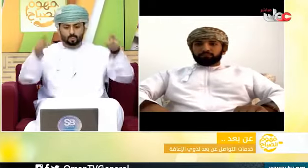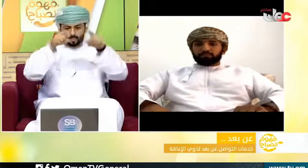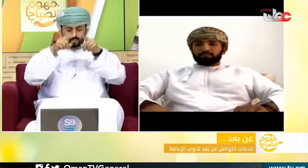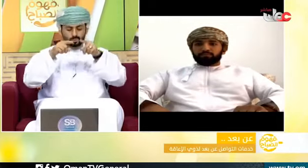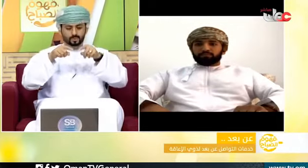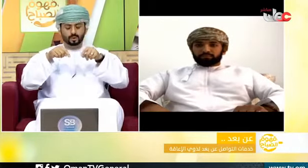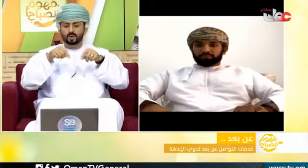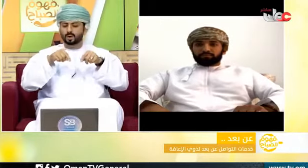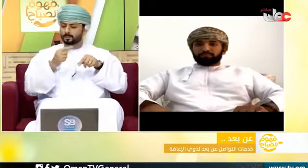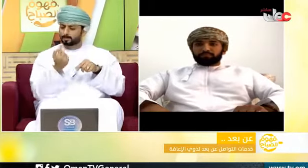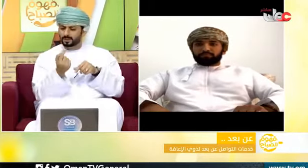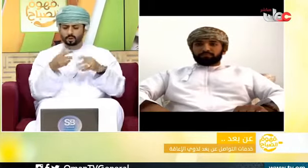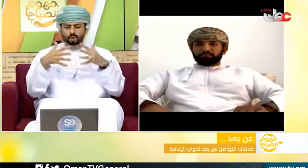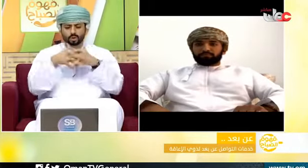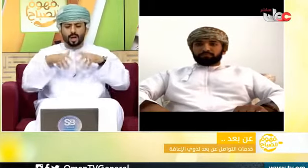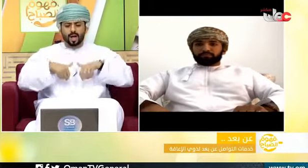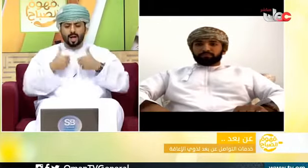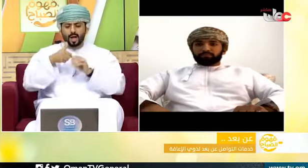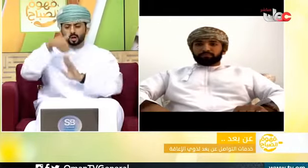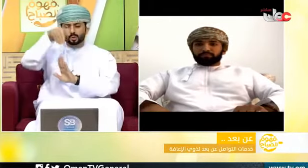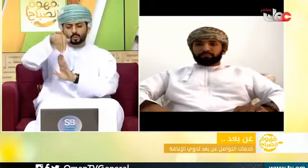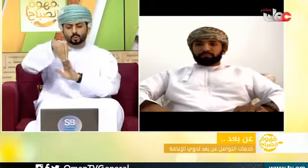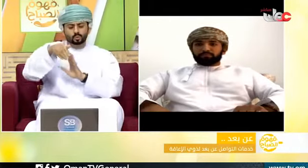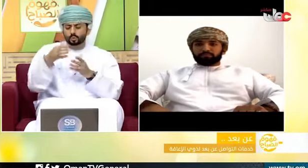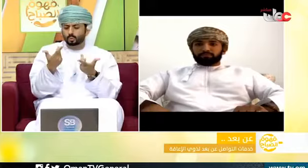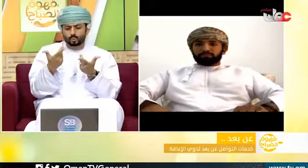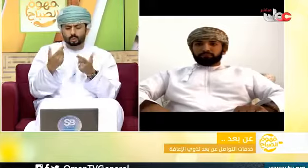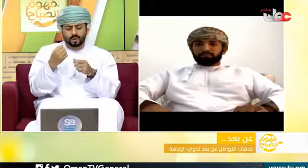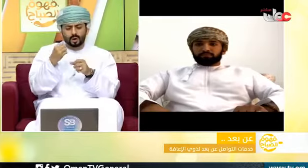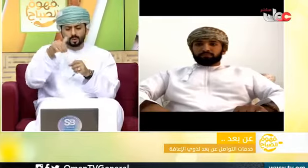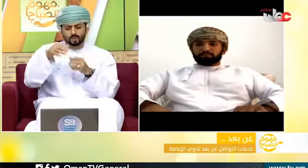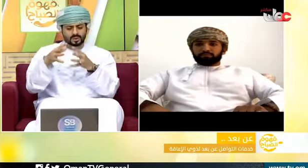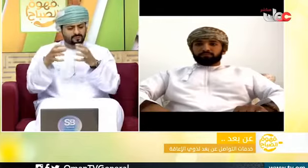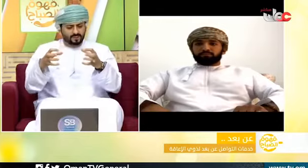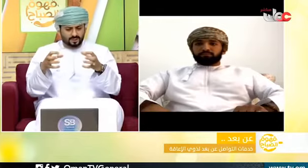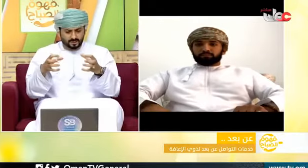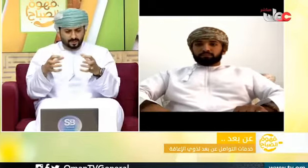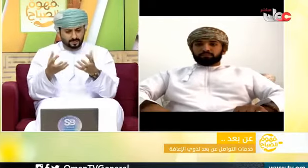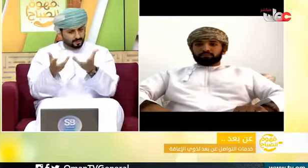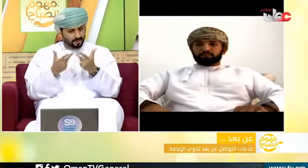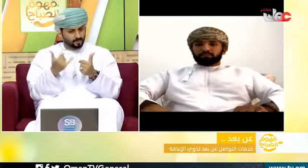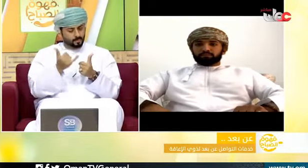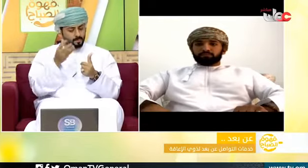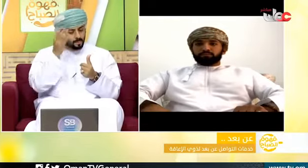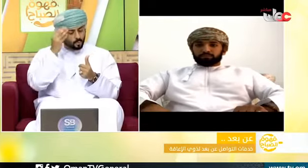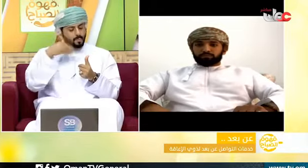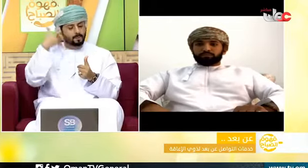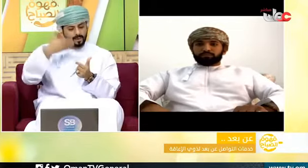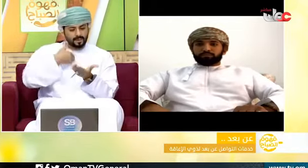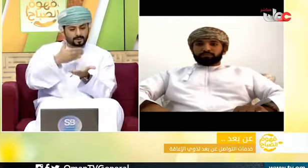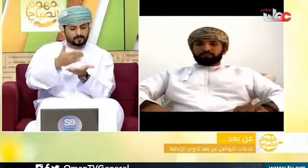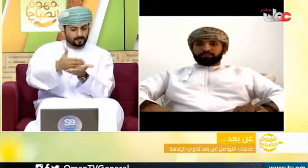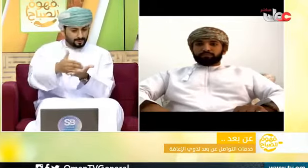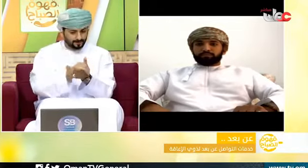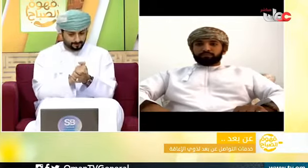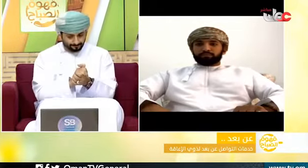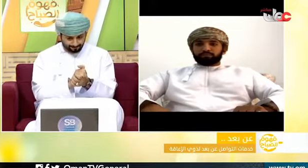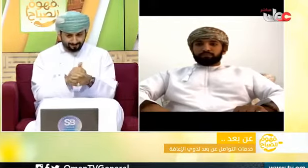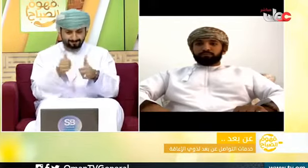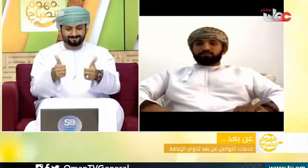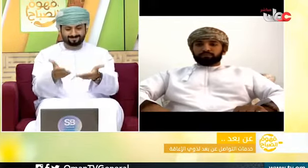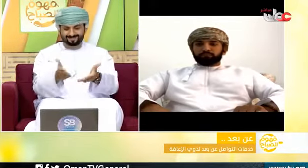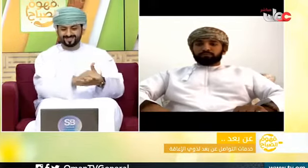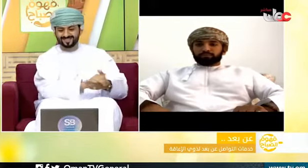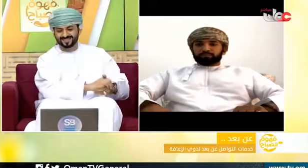أنتم كشركة تقدموا الخدمات للمجتمع ذوي الإعاقة السمعية، ممكن تعطينا تفاصيل أكثر